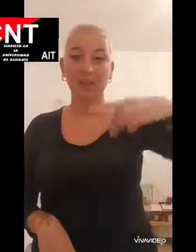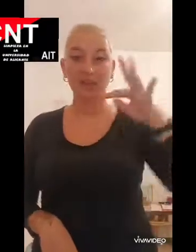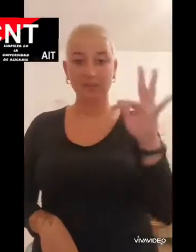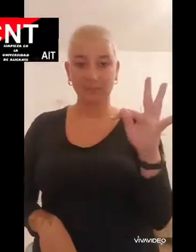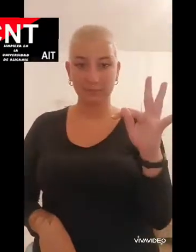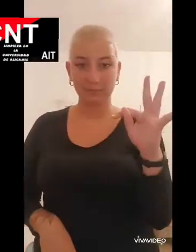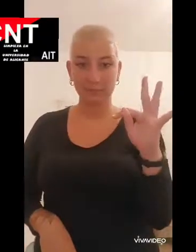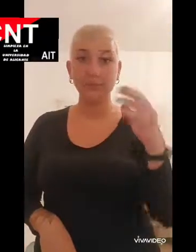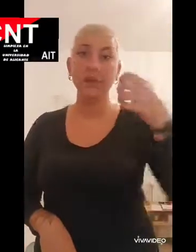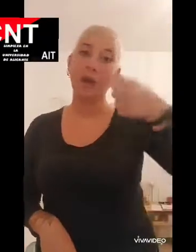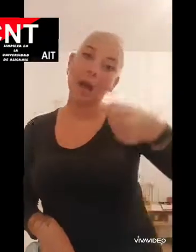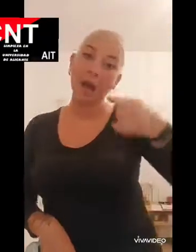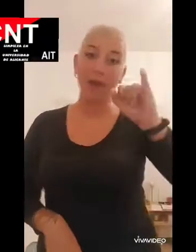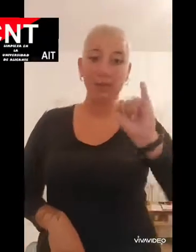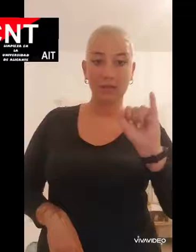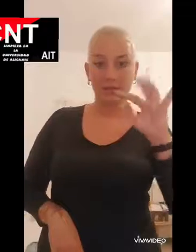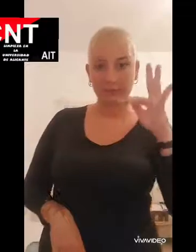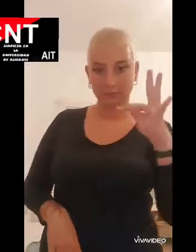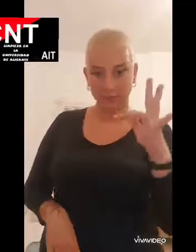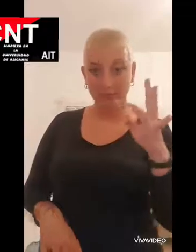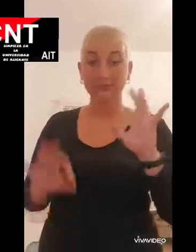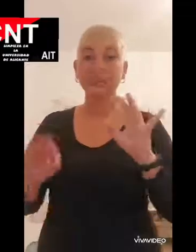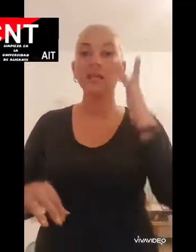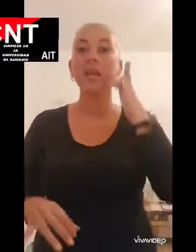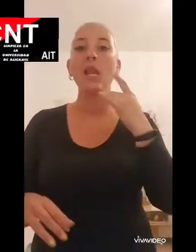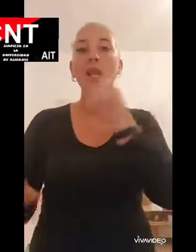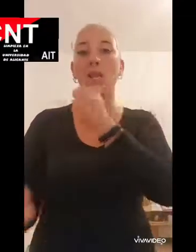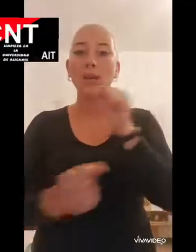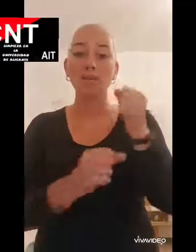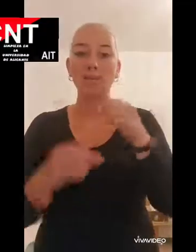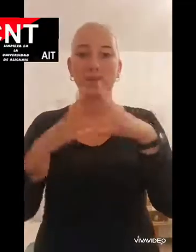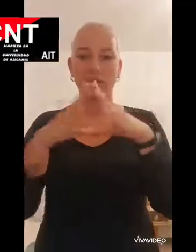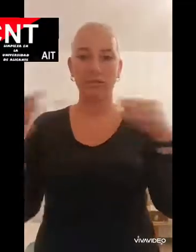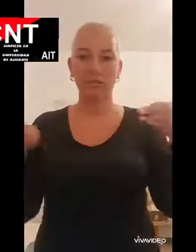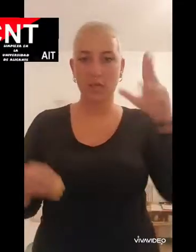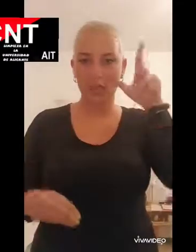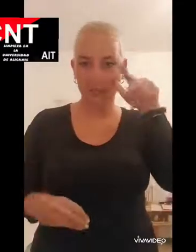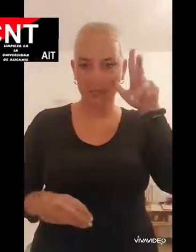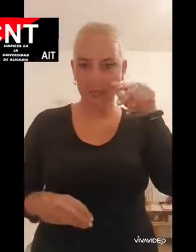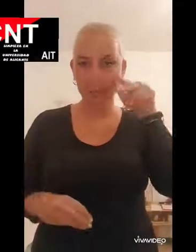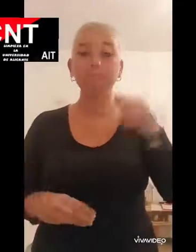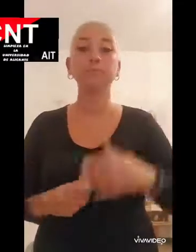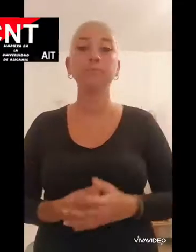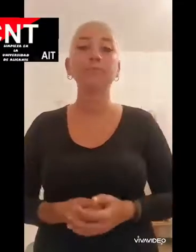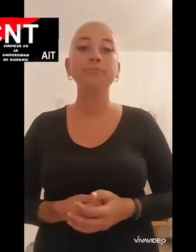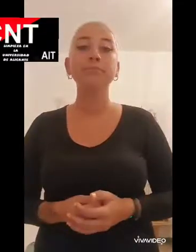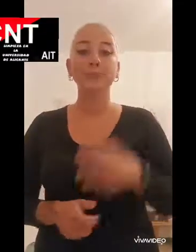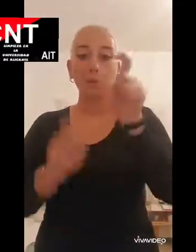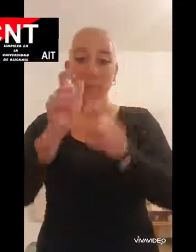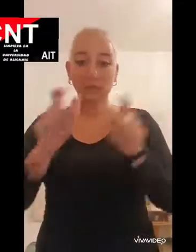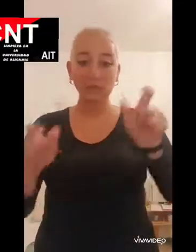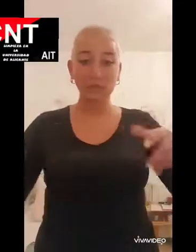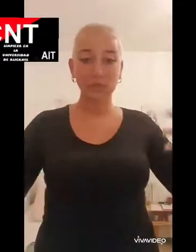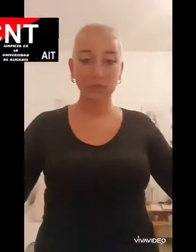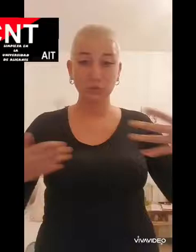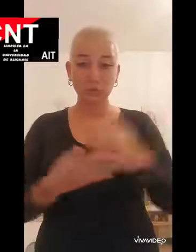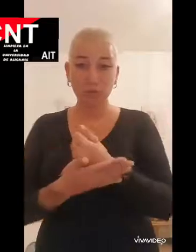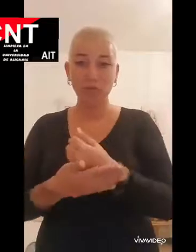-AIT de la empresa en la Universidad de Alicante. A todas aquellas personas que han apoyado esta transición del